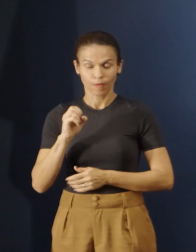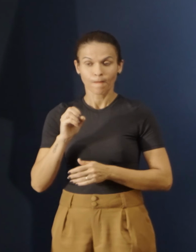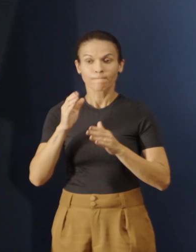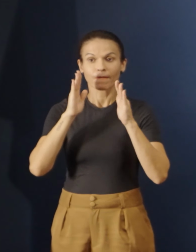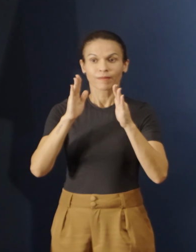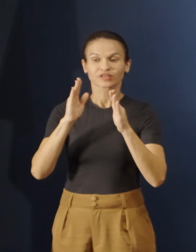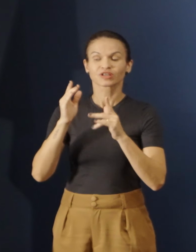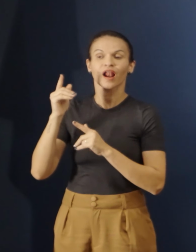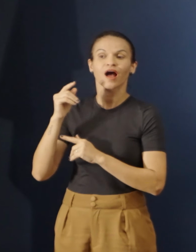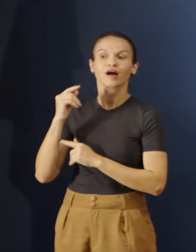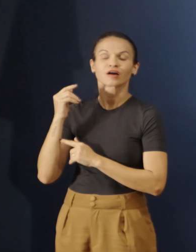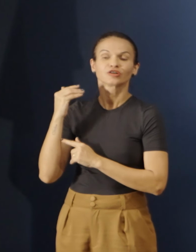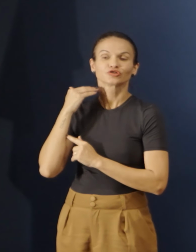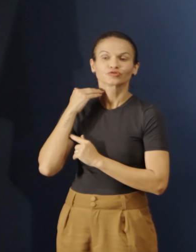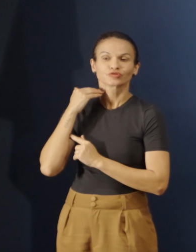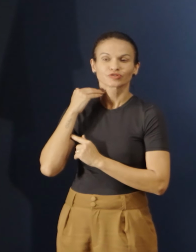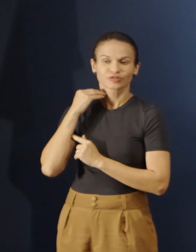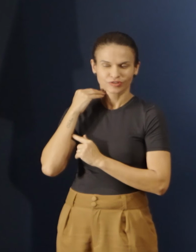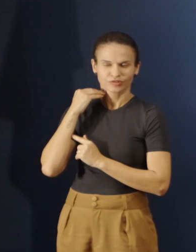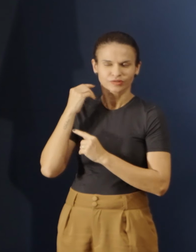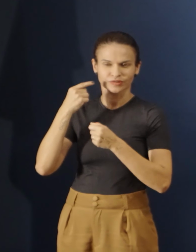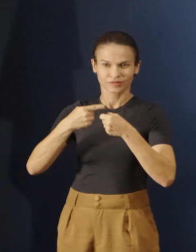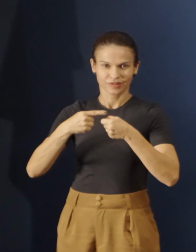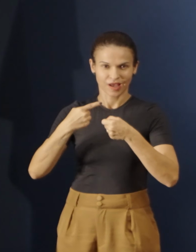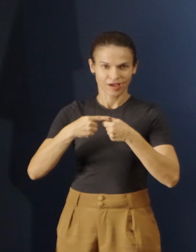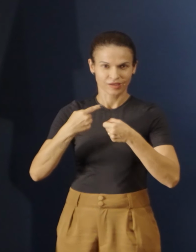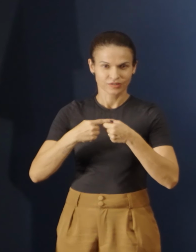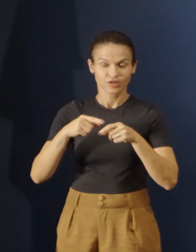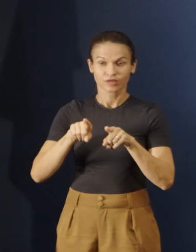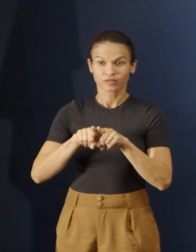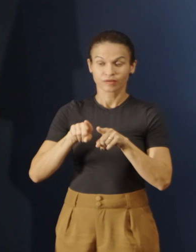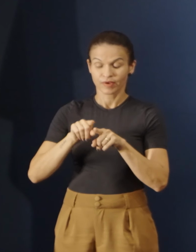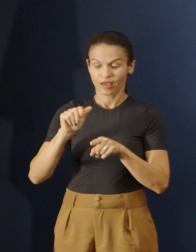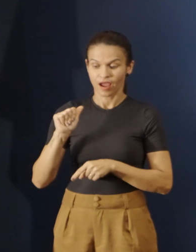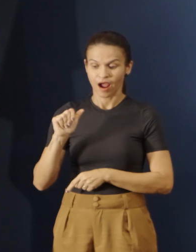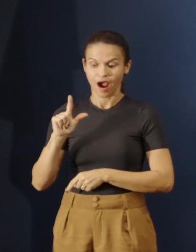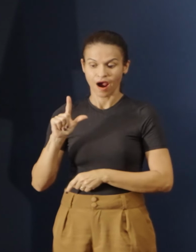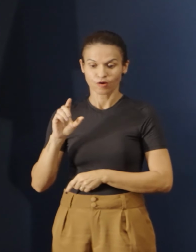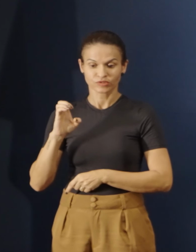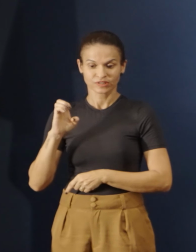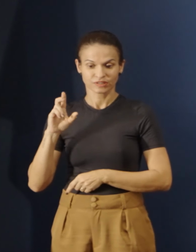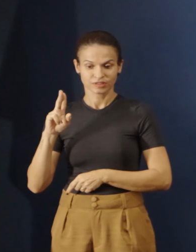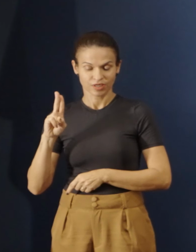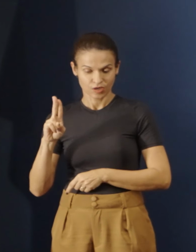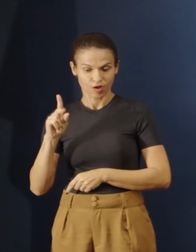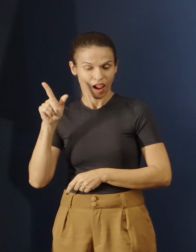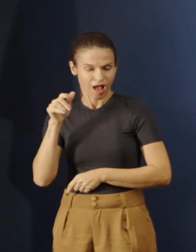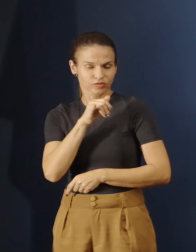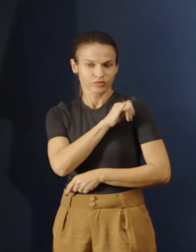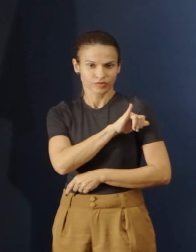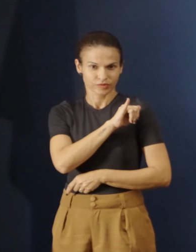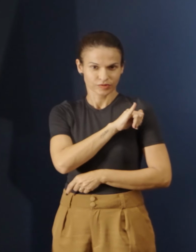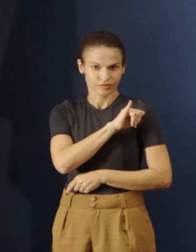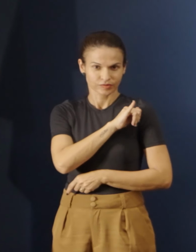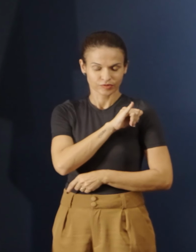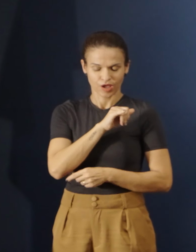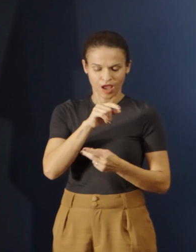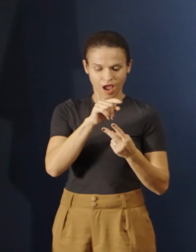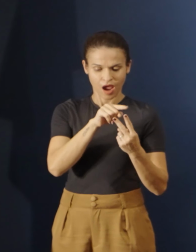Museu de Arte Murilo Mendes, tá? O FJF. E o arquivo do Alceu está em Petrópolis, lá no Rio de Janeiro. Então, as cartas do Murilo, o